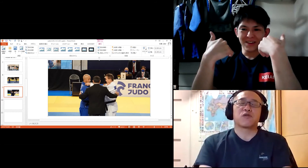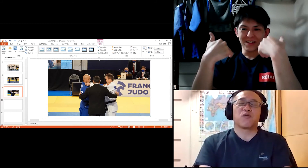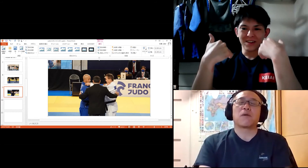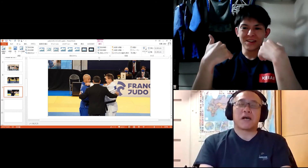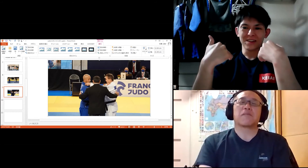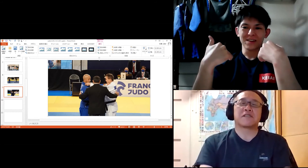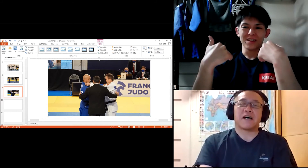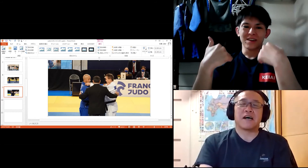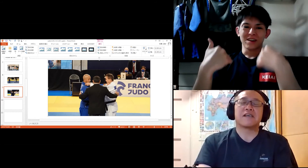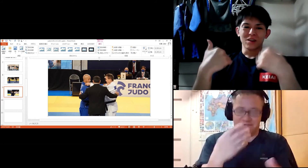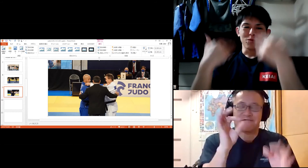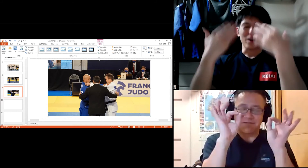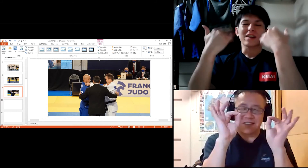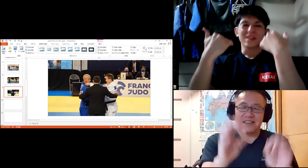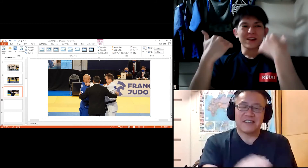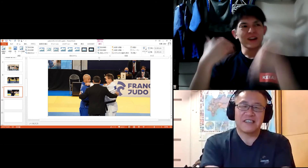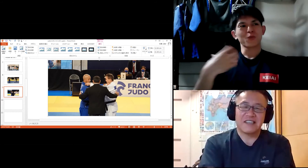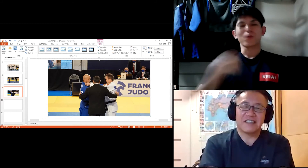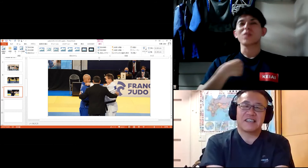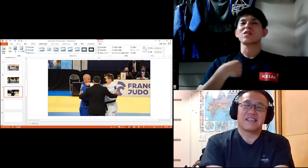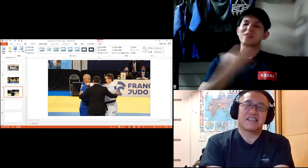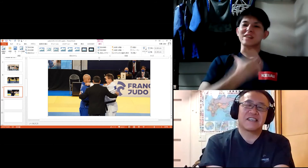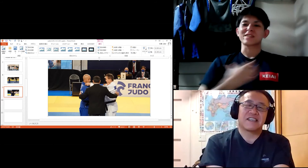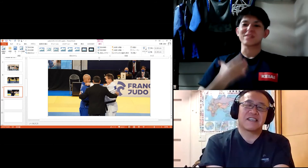決勝で僕は負けました。